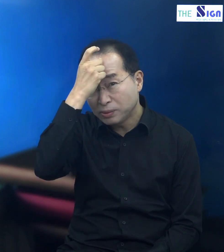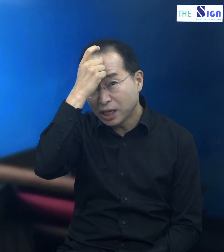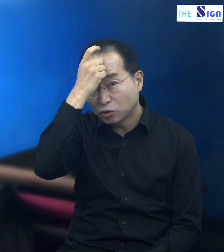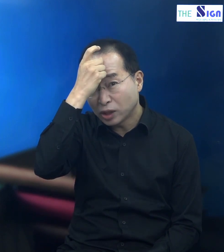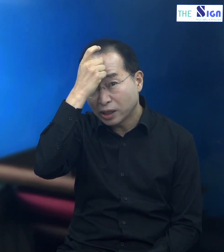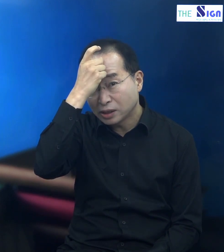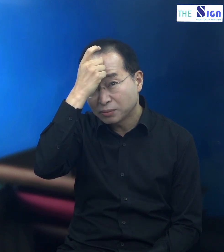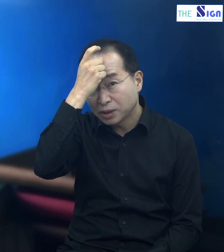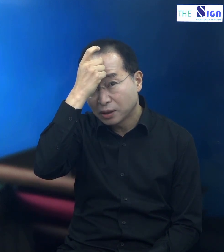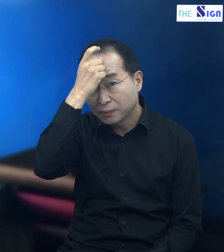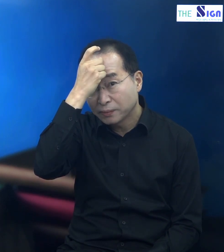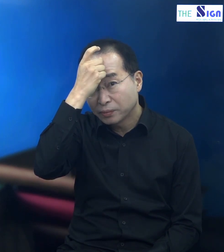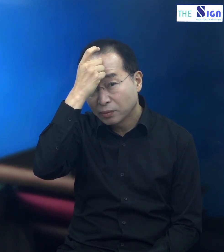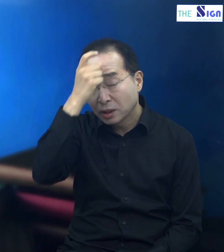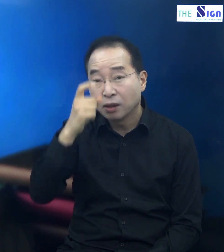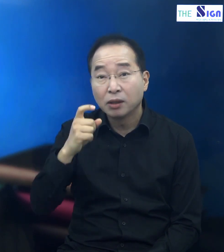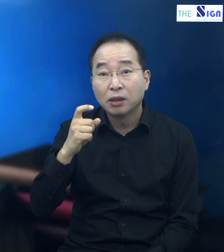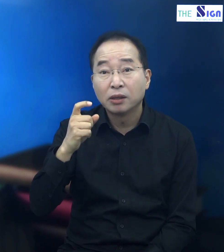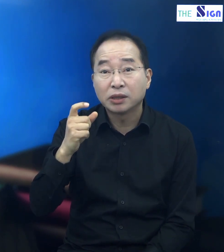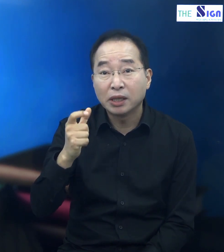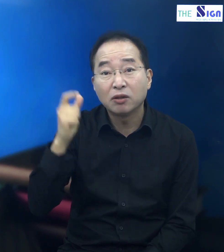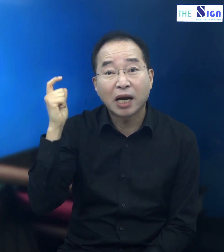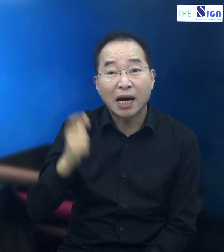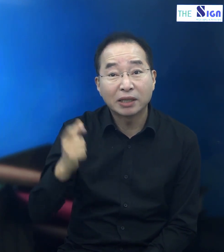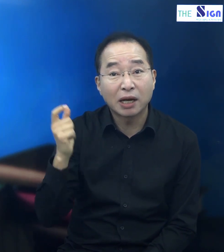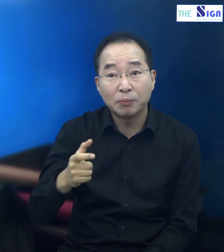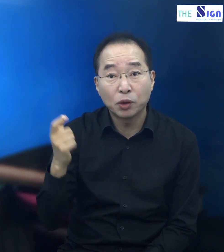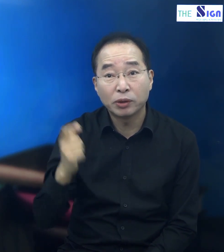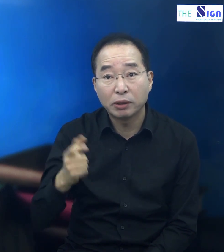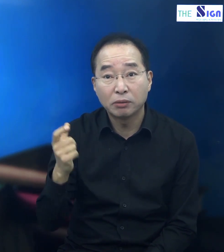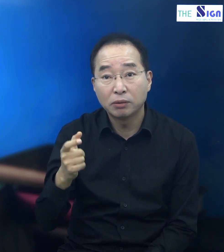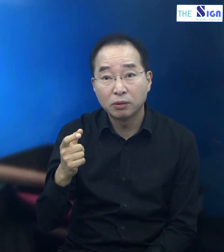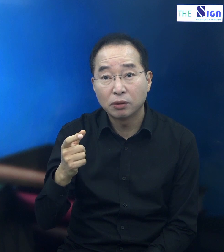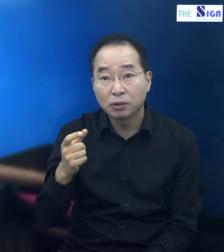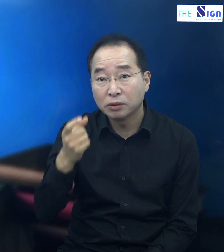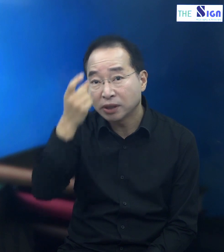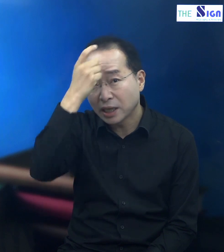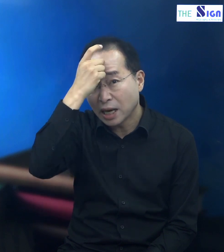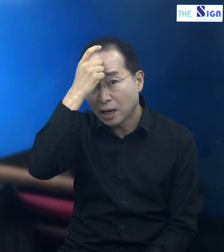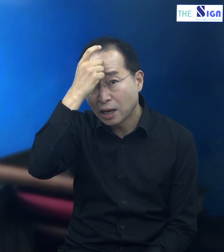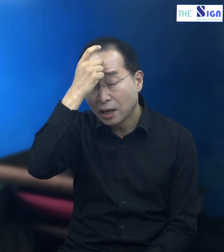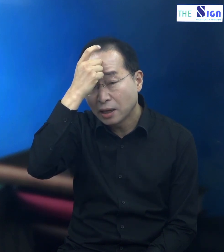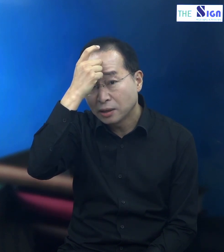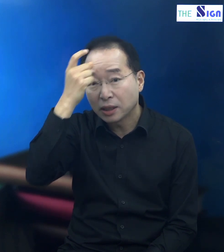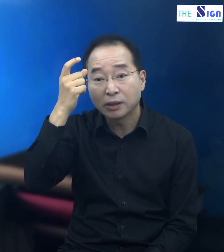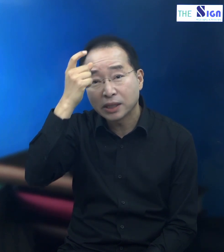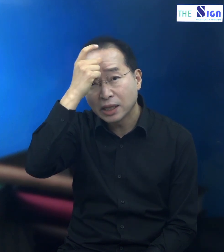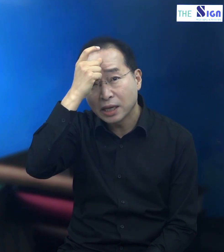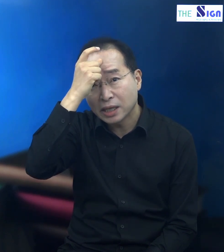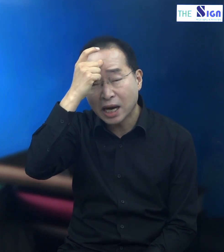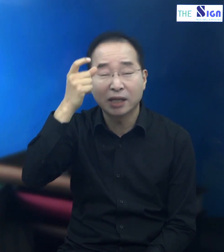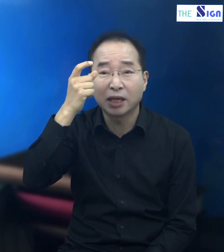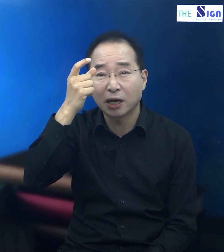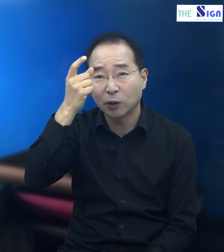고집이라는 수화가 있습니다. 자, 이건 강하다라는 표현이에요. 그건 생각. 그러니까 생각이 강하다라는 거예요.